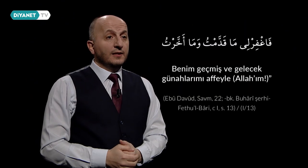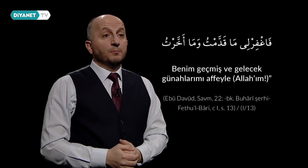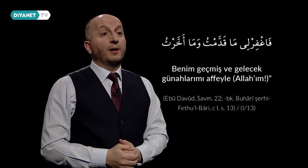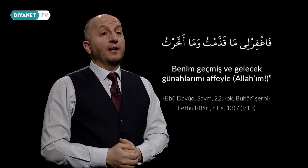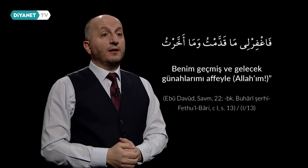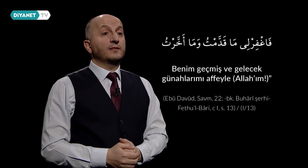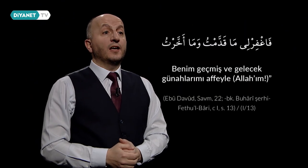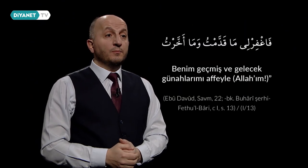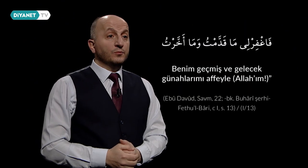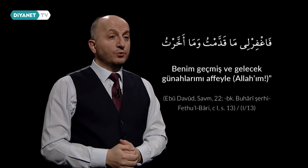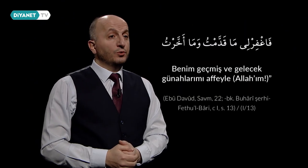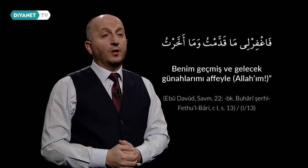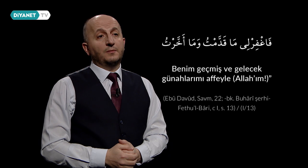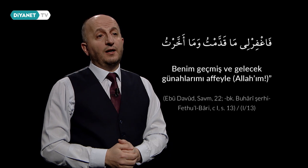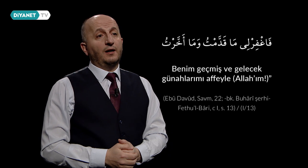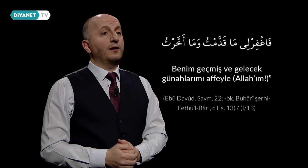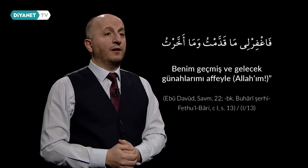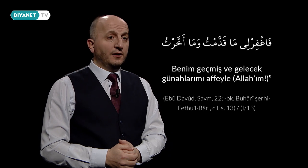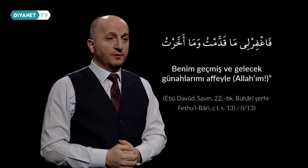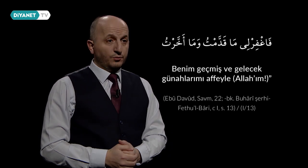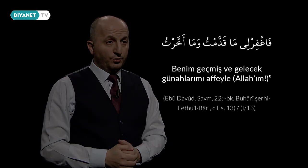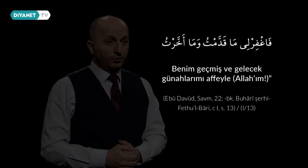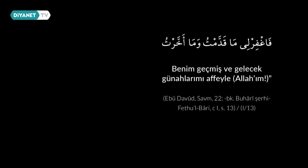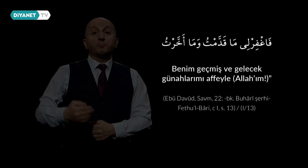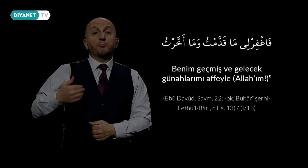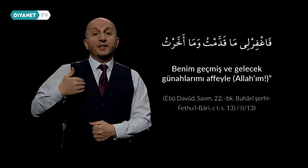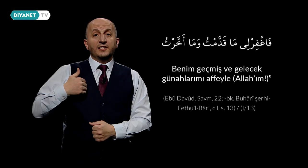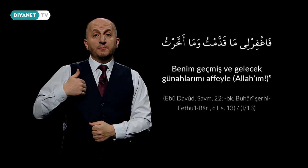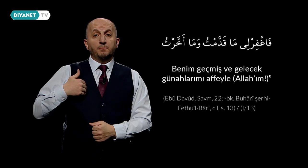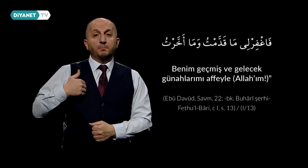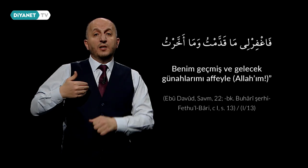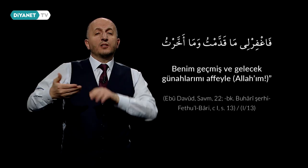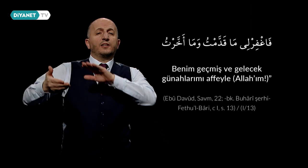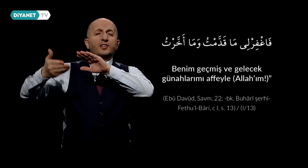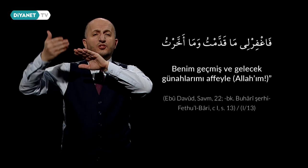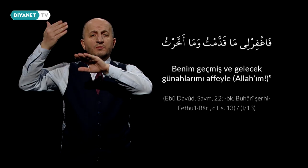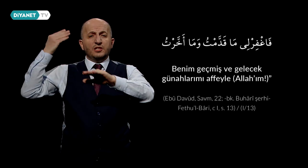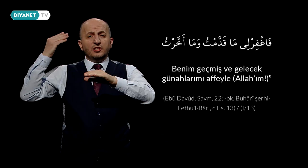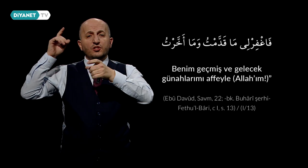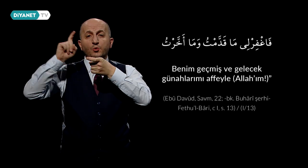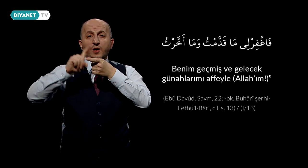mâ kaddemtü ve mâ ahhartü. Benim geçmiş ve